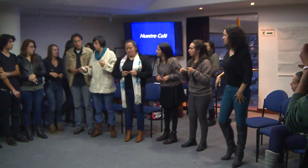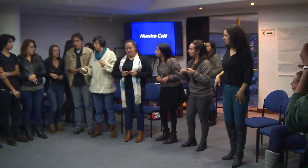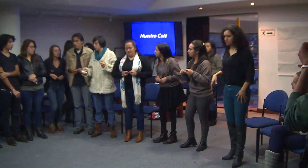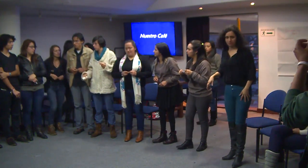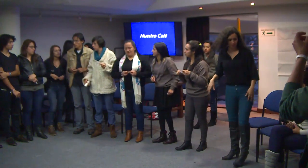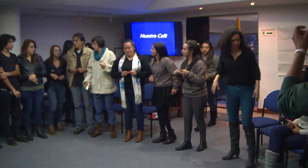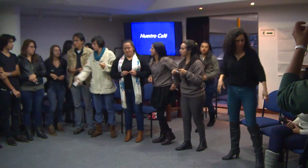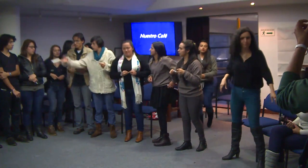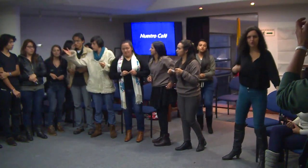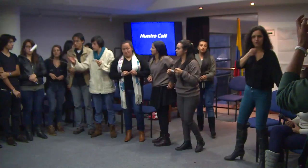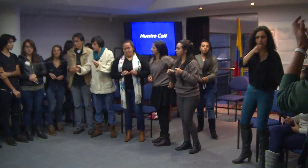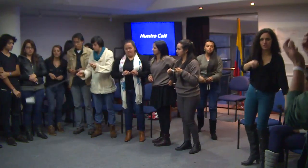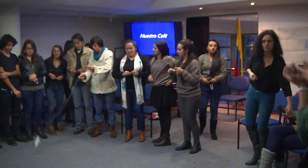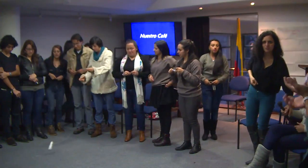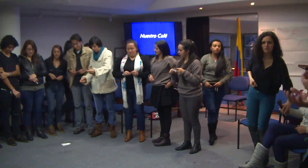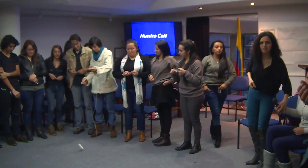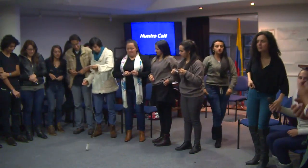para comprender.